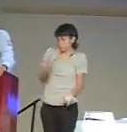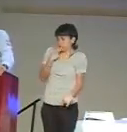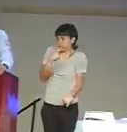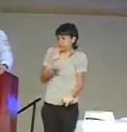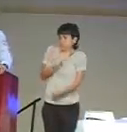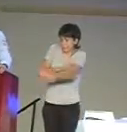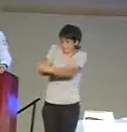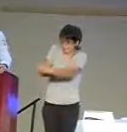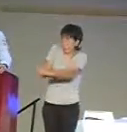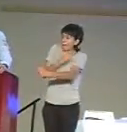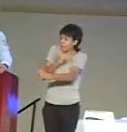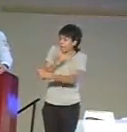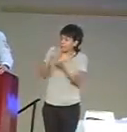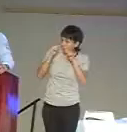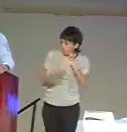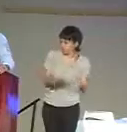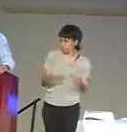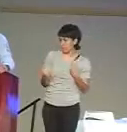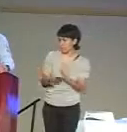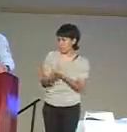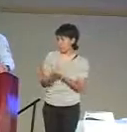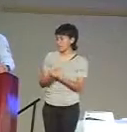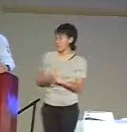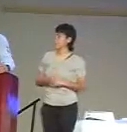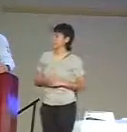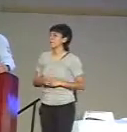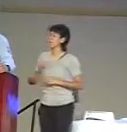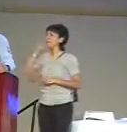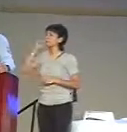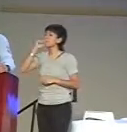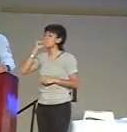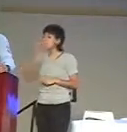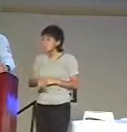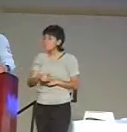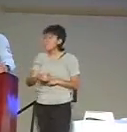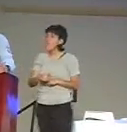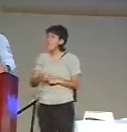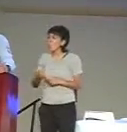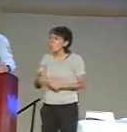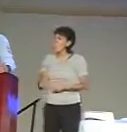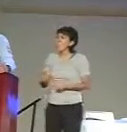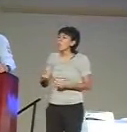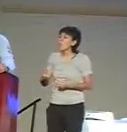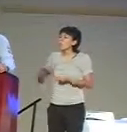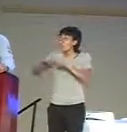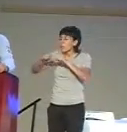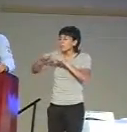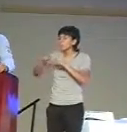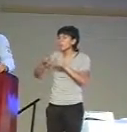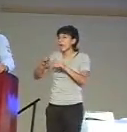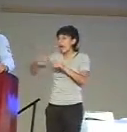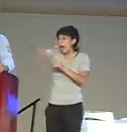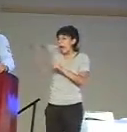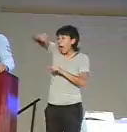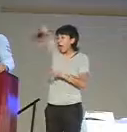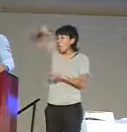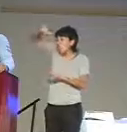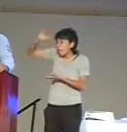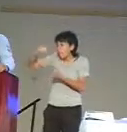Incremento ponderal, vigilar el incremento ponderal, la altura uterina, suplementación con